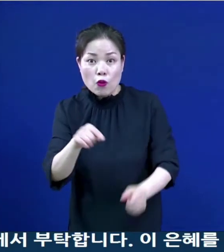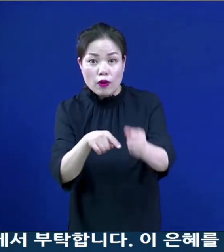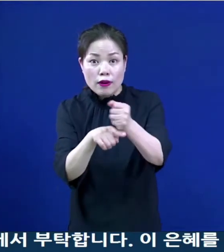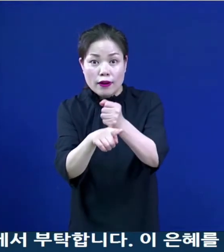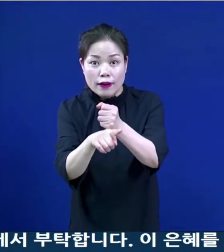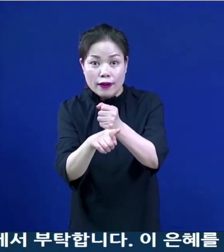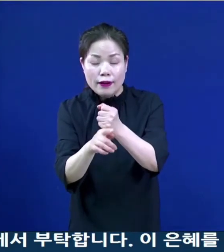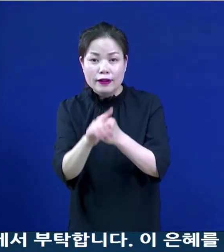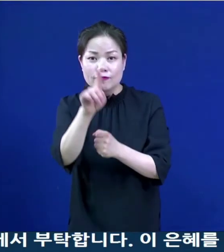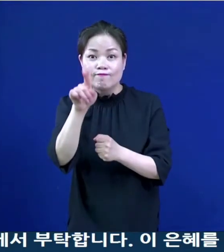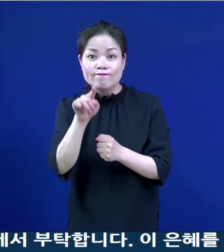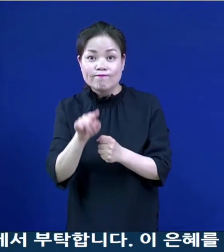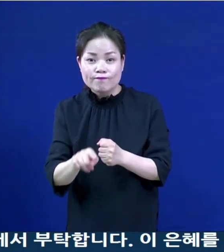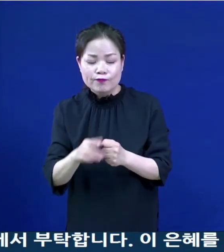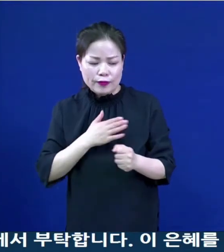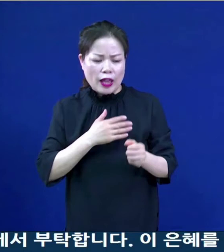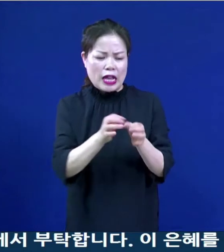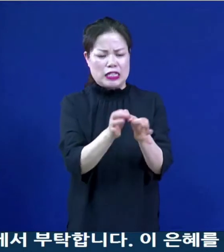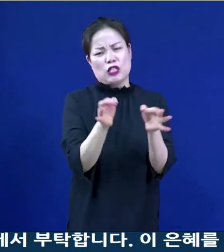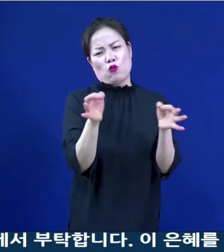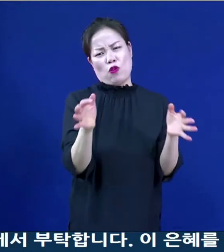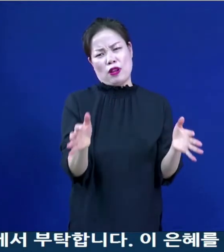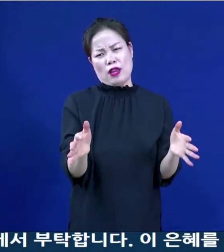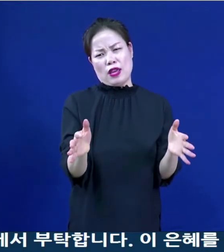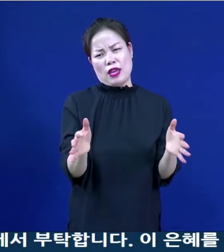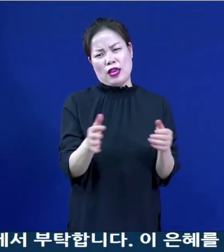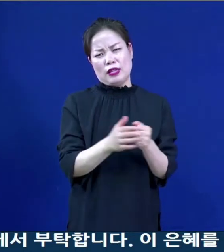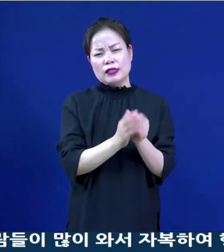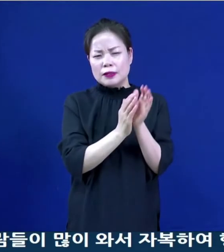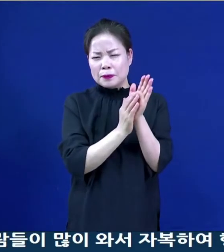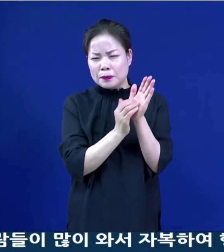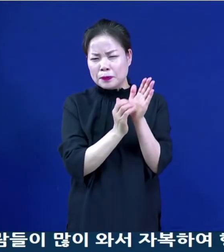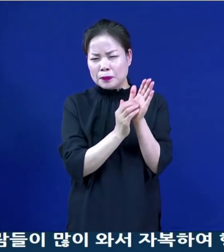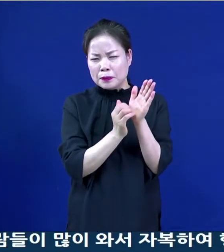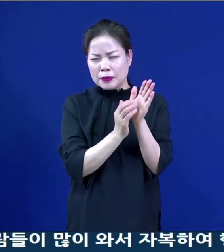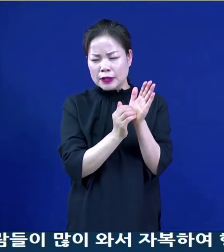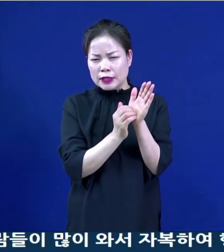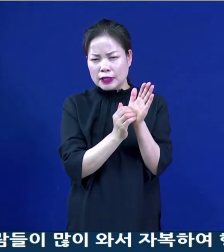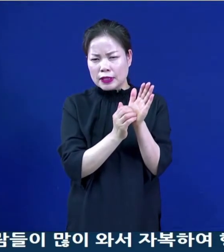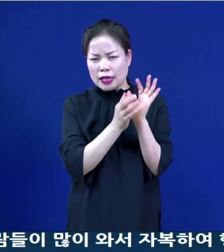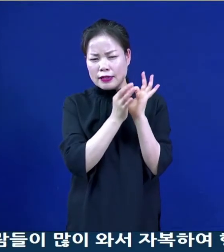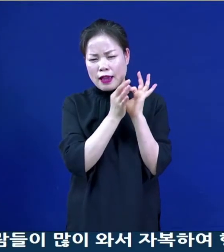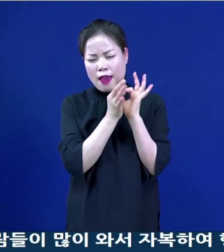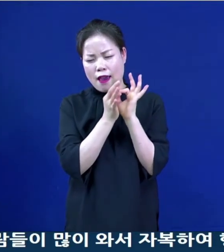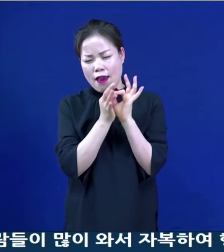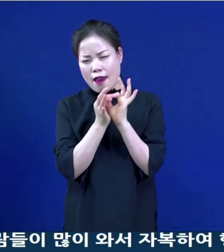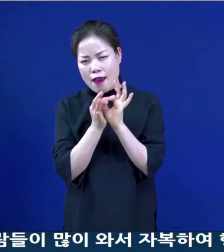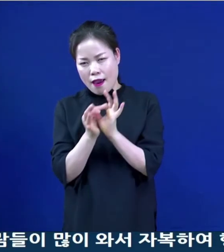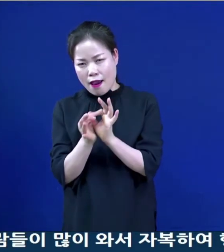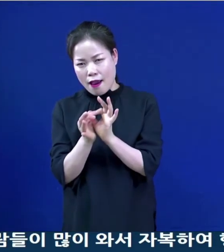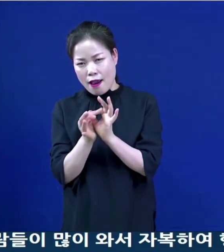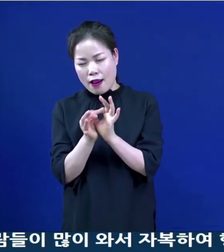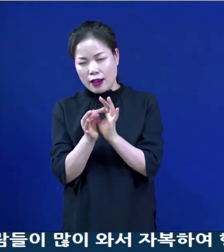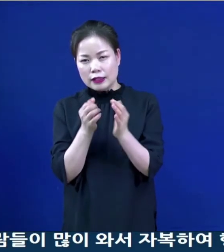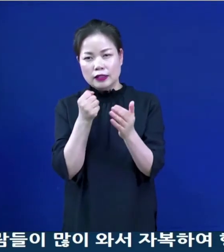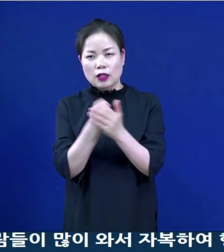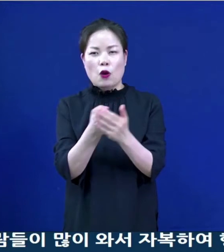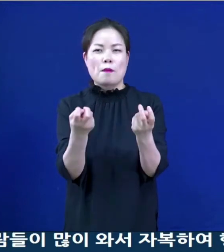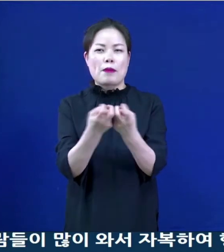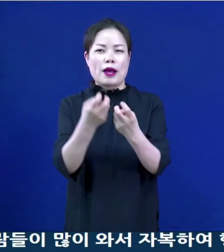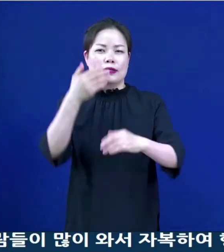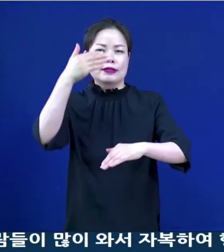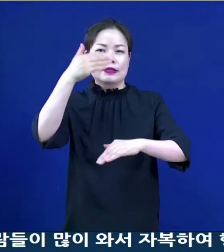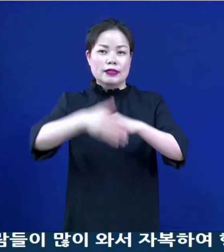뜻이냐면 내가 그동안에 은밀히 그러나 지속적이며 정해진